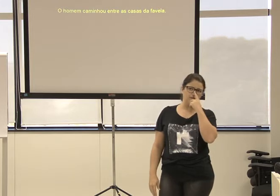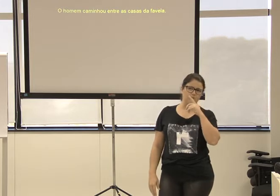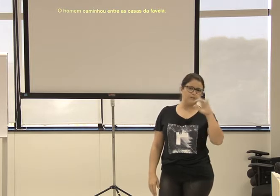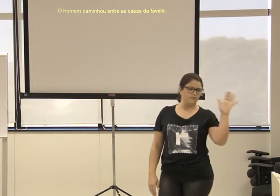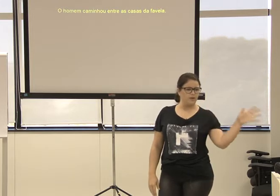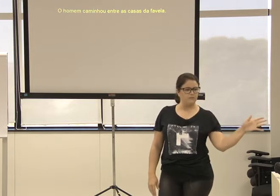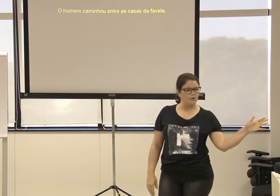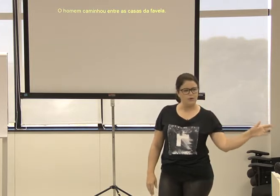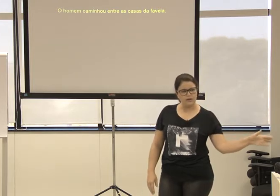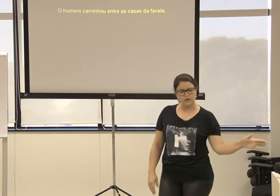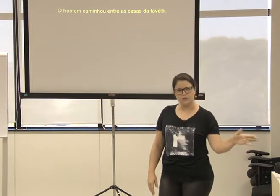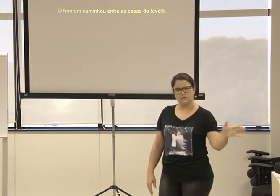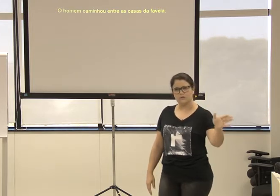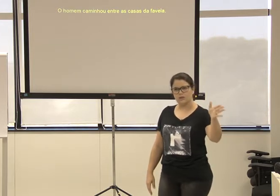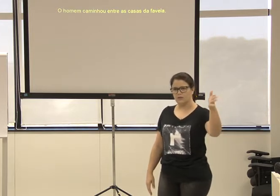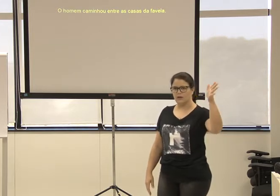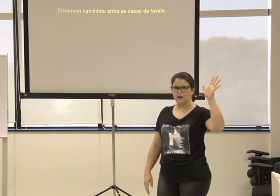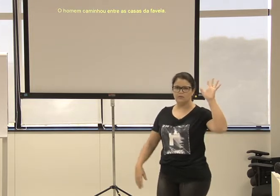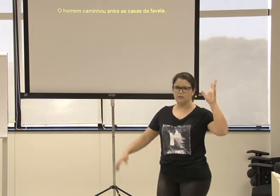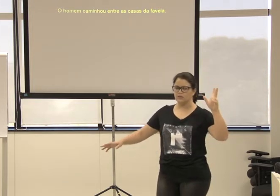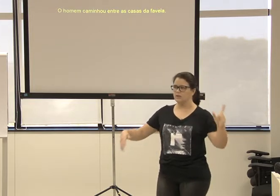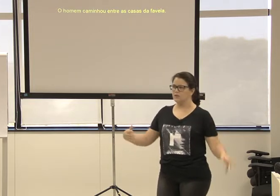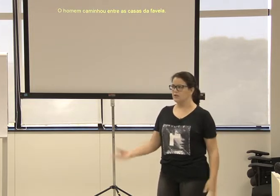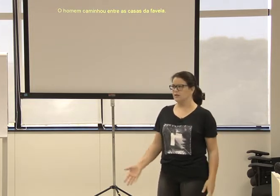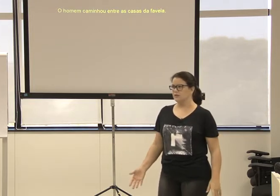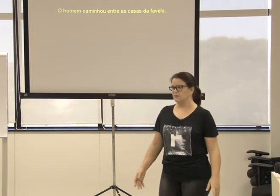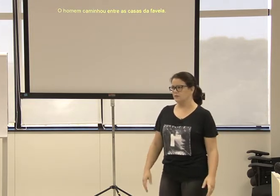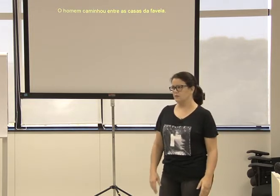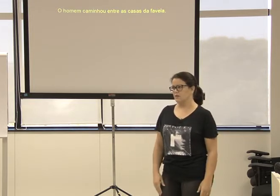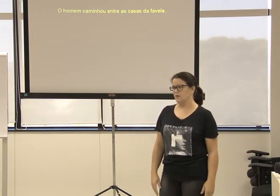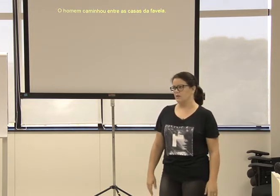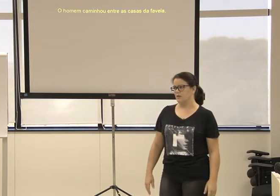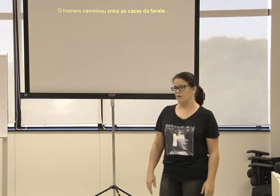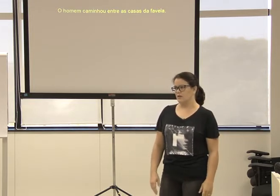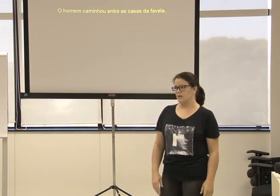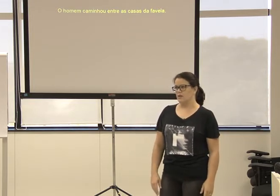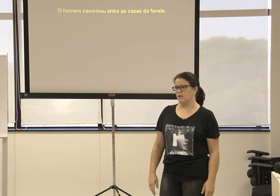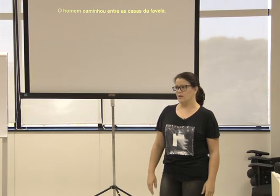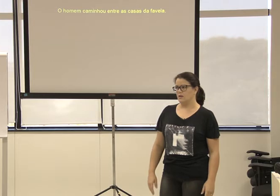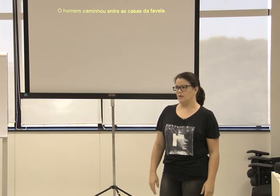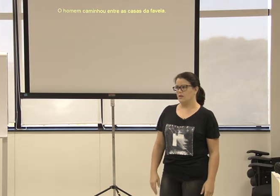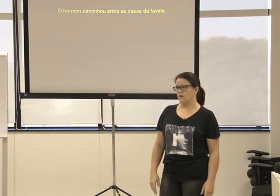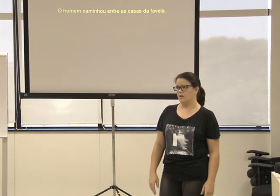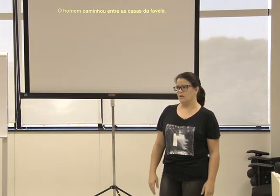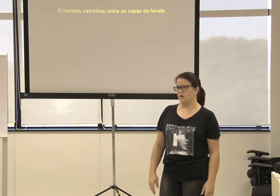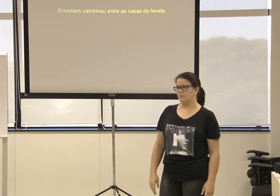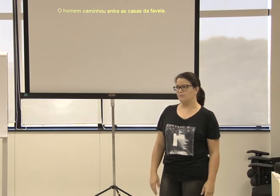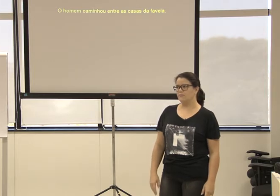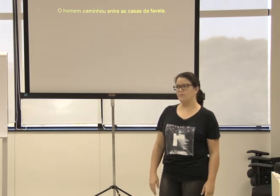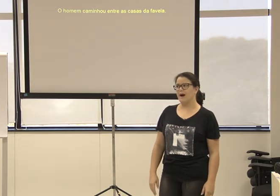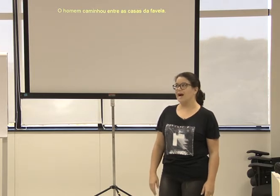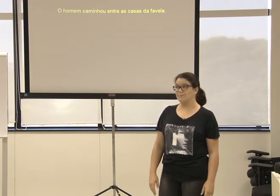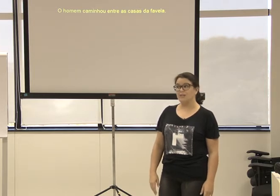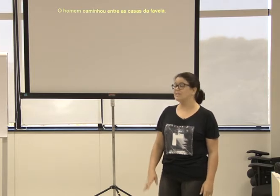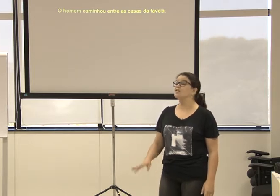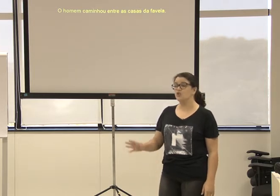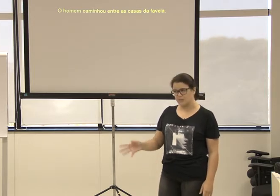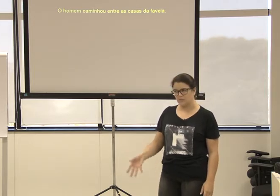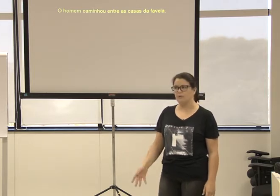tráfico fala, pô, e aí, não sei o que e tal, não. As milícias muitas vezes estão atrás disso. As milícias só são da